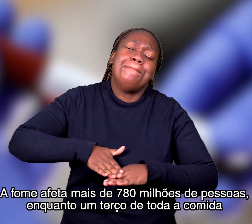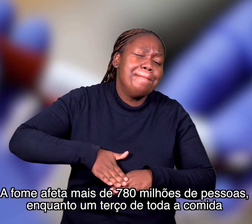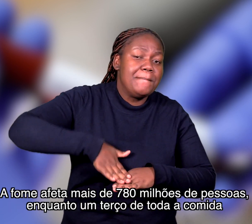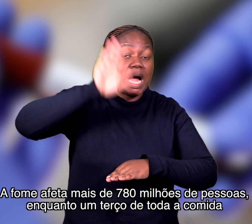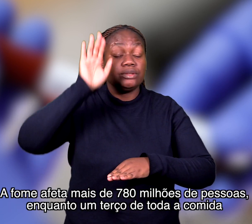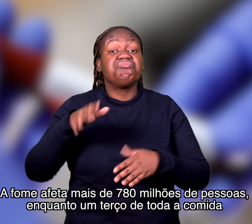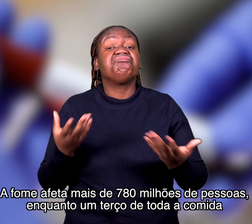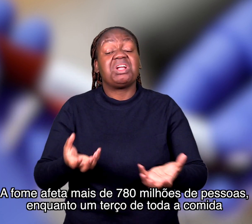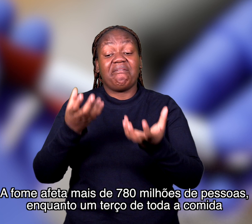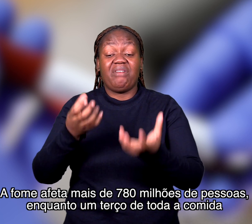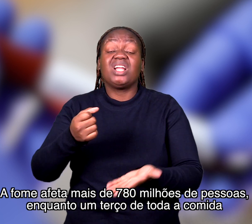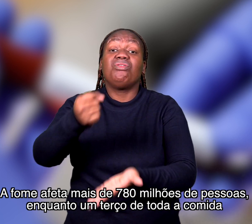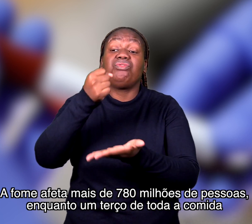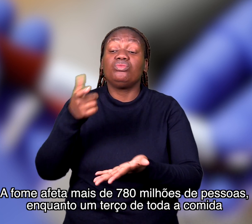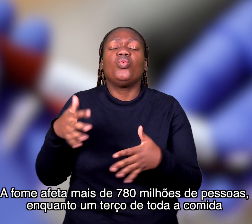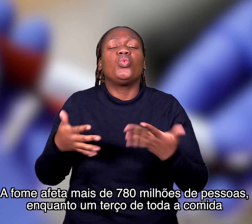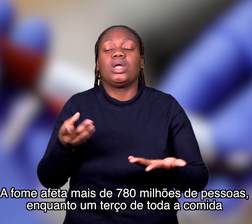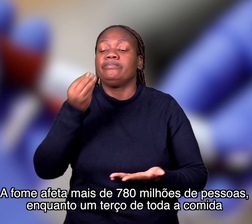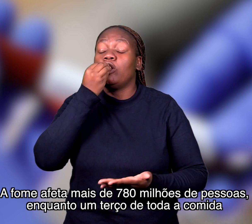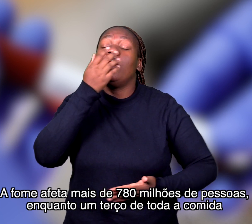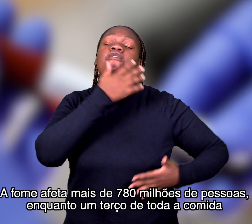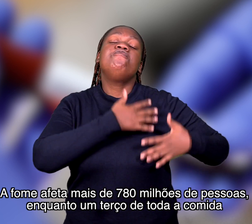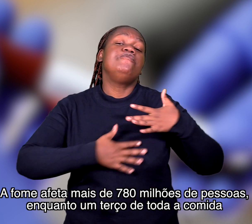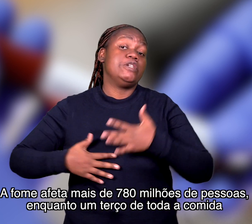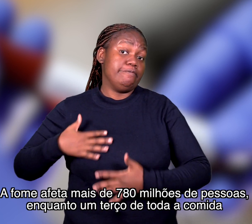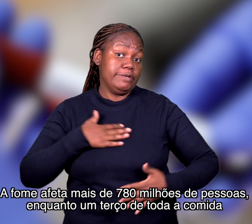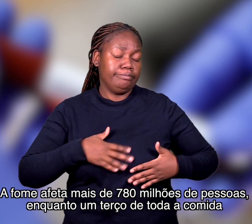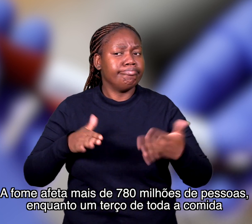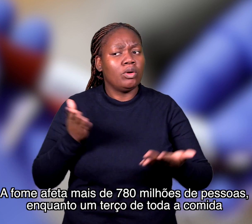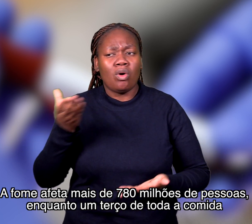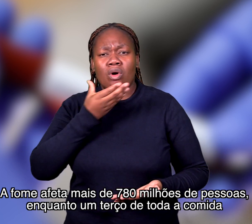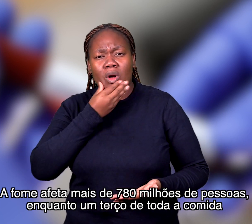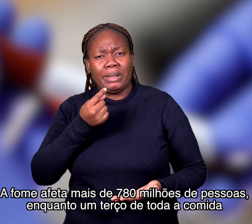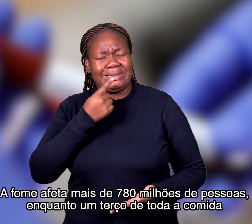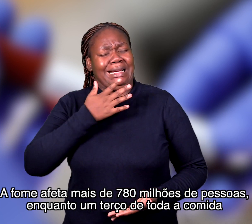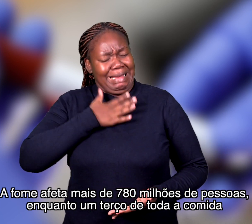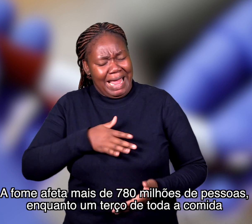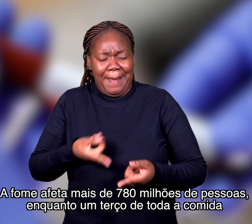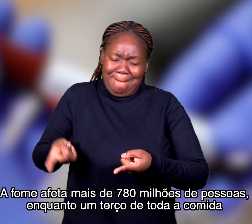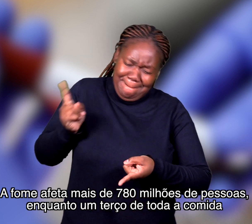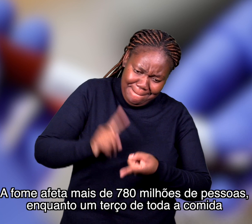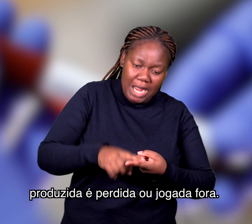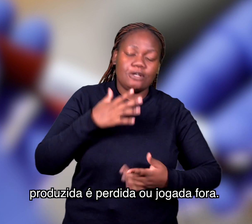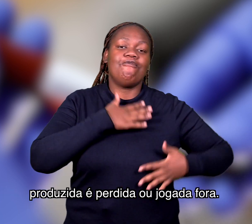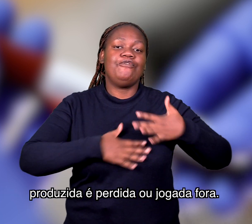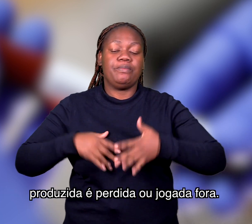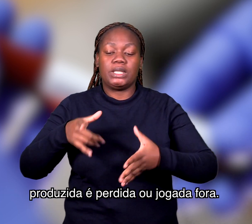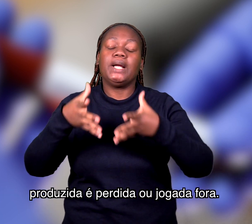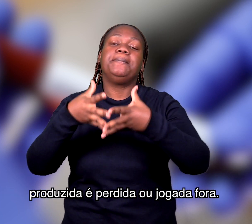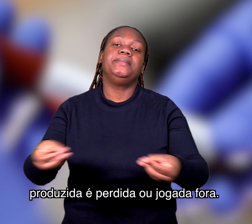A fome afeta mais de 780 milhões de pessoas, enquanto um terço de toda a comida produzida é perdida ou